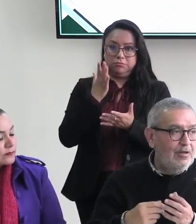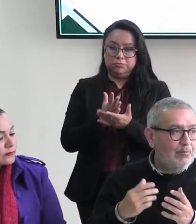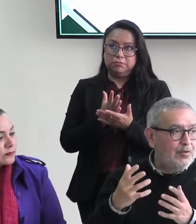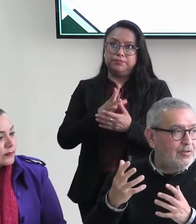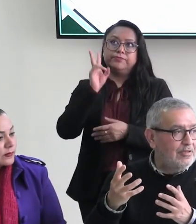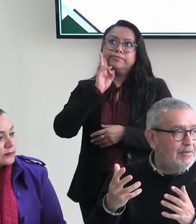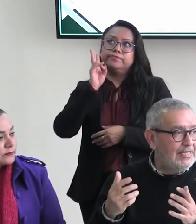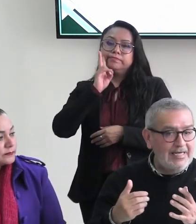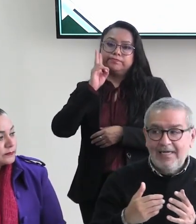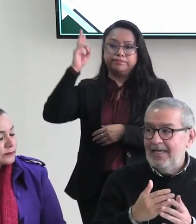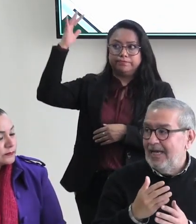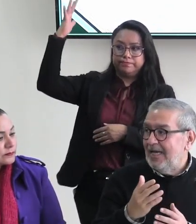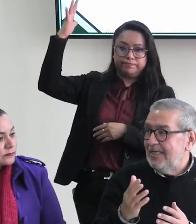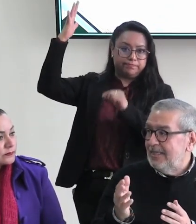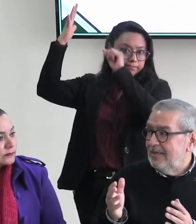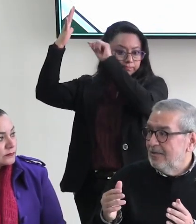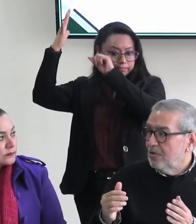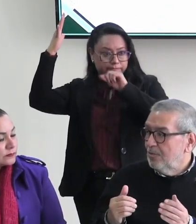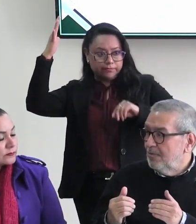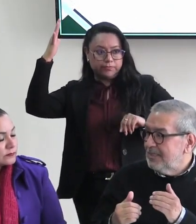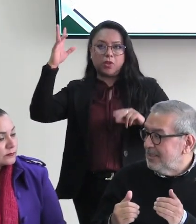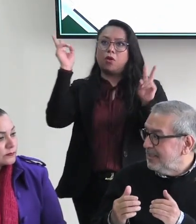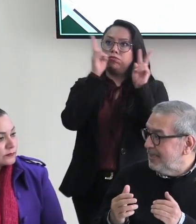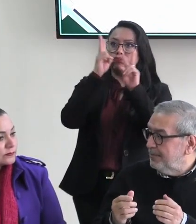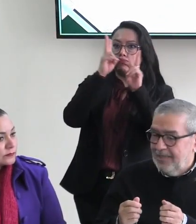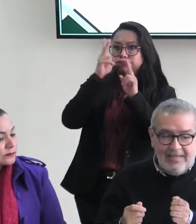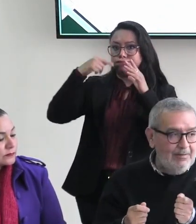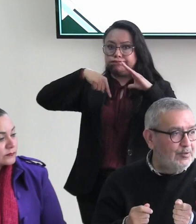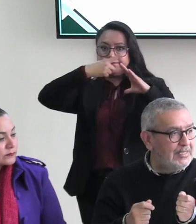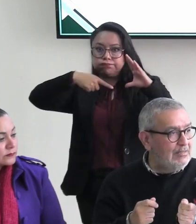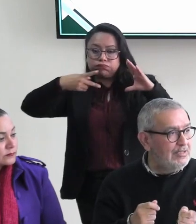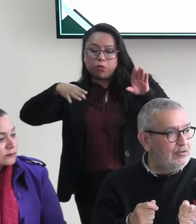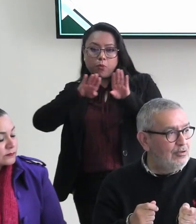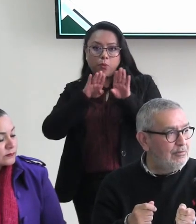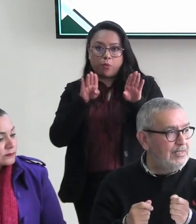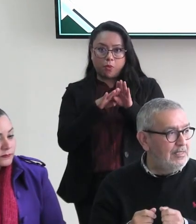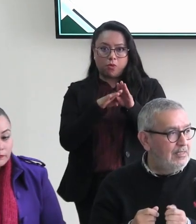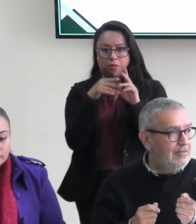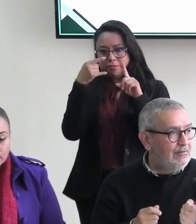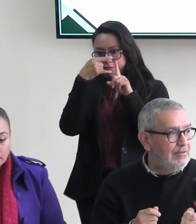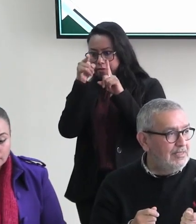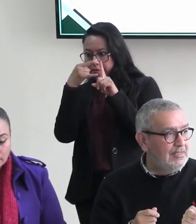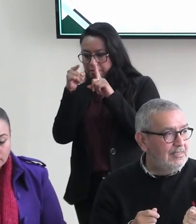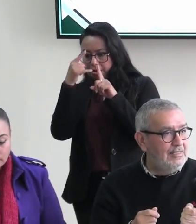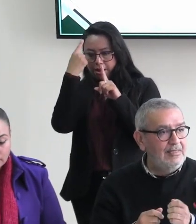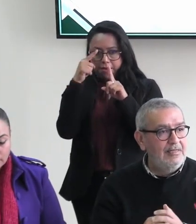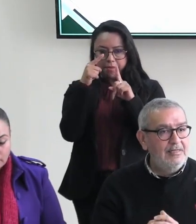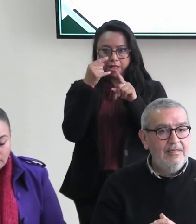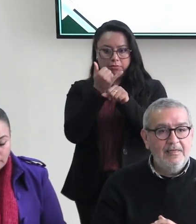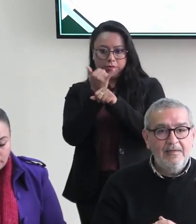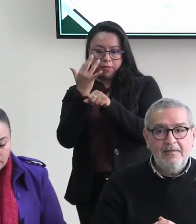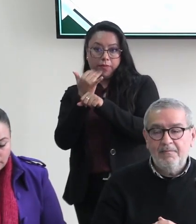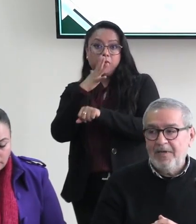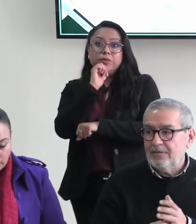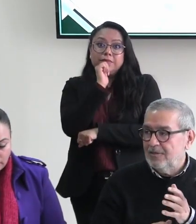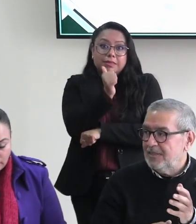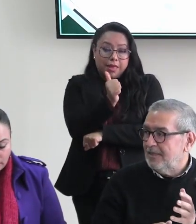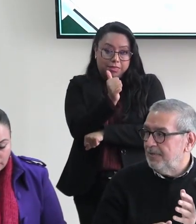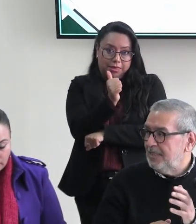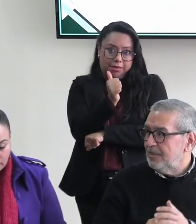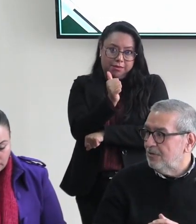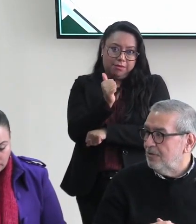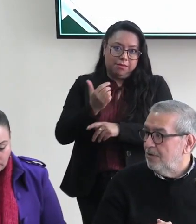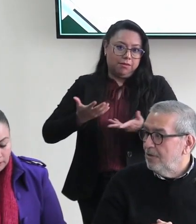sol, por dónde va a girar el aire, cómo vas a entrar para que la puerta no estorbe con el patio